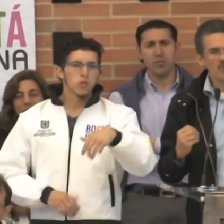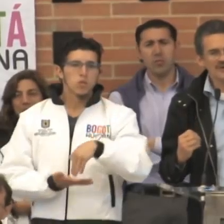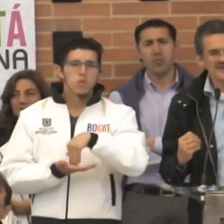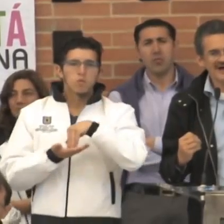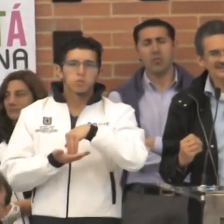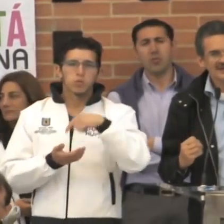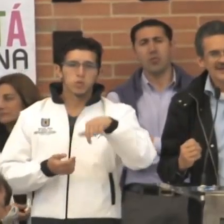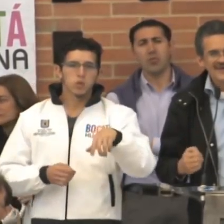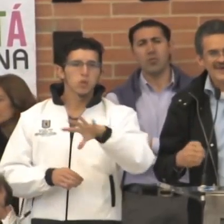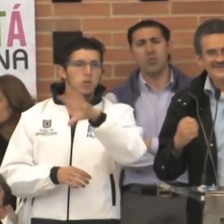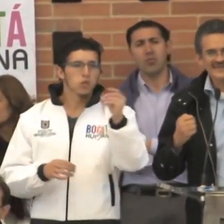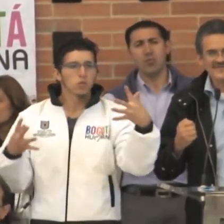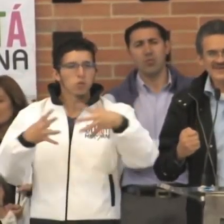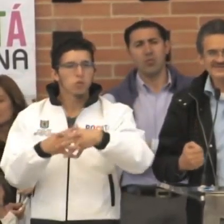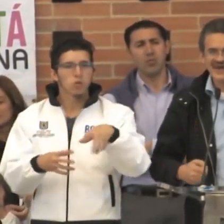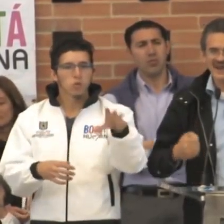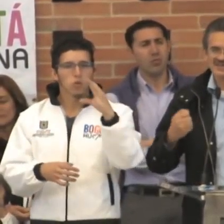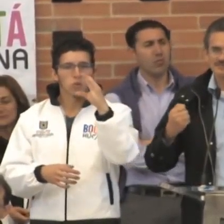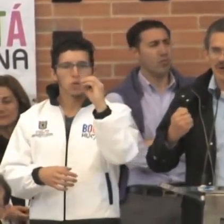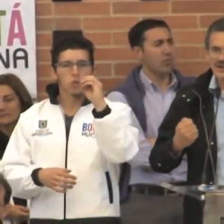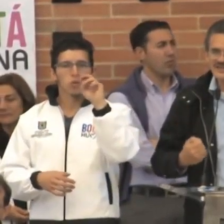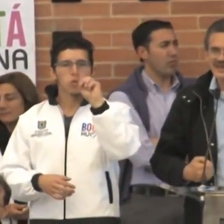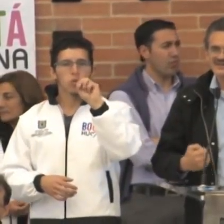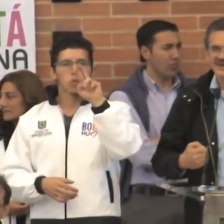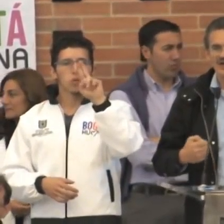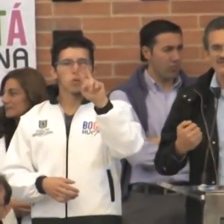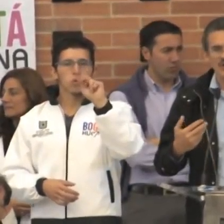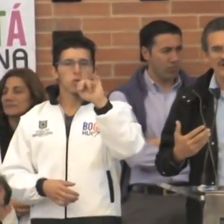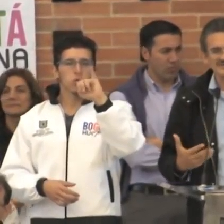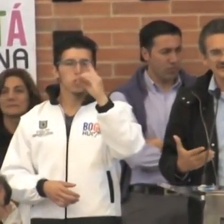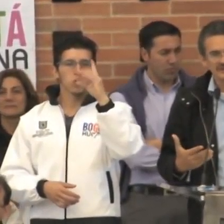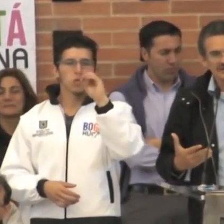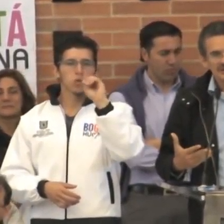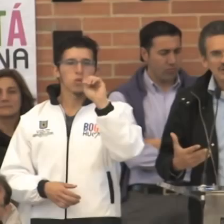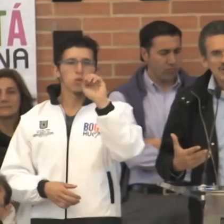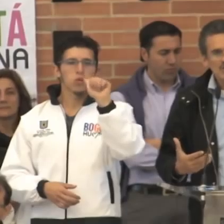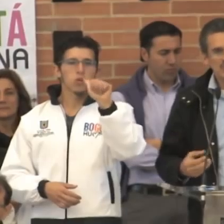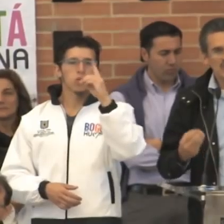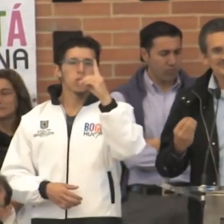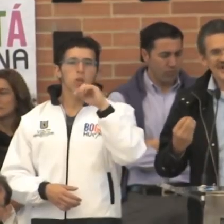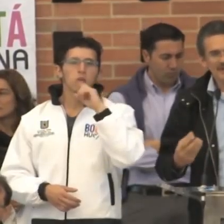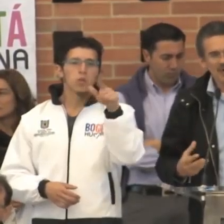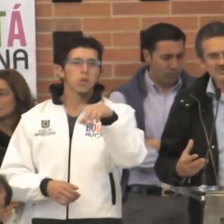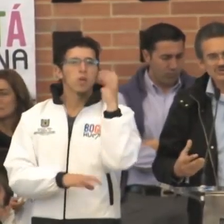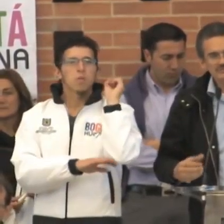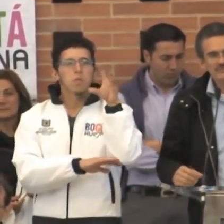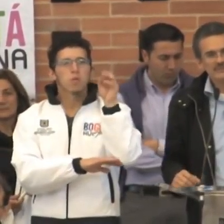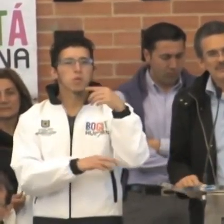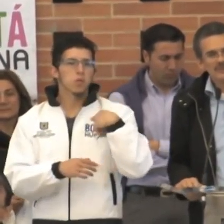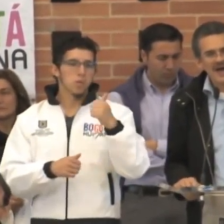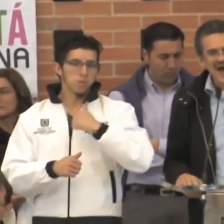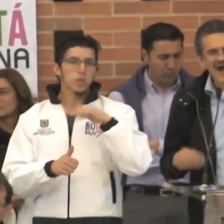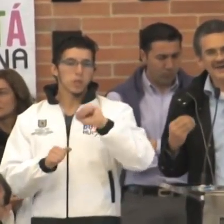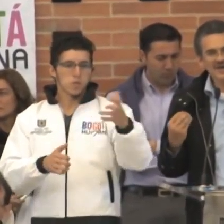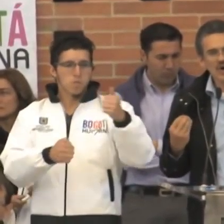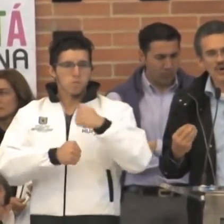como comunidad en defensa de las políticas que los favorecen. No nos dejemos